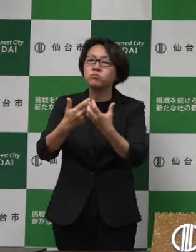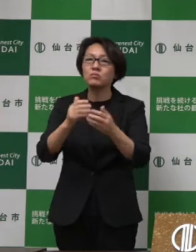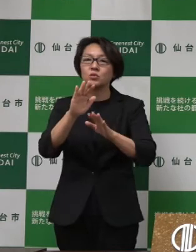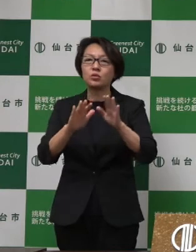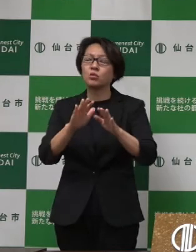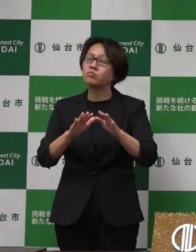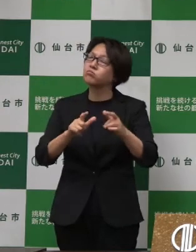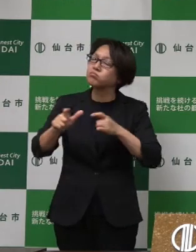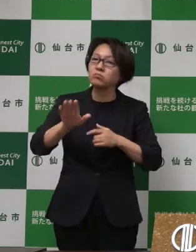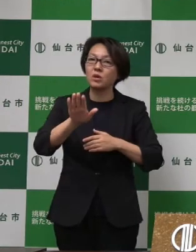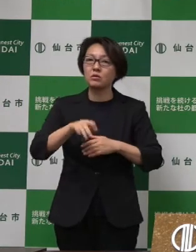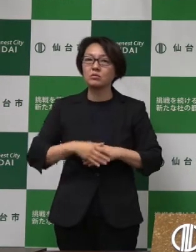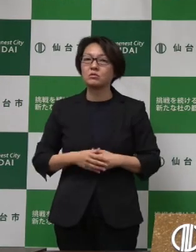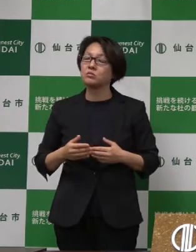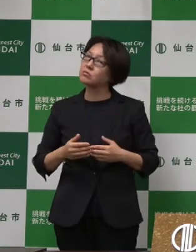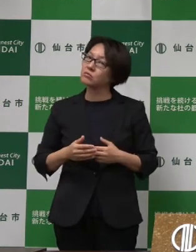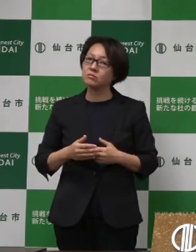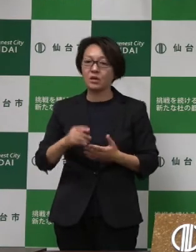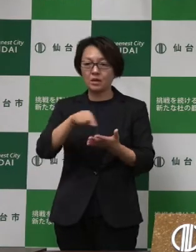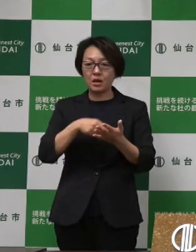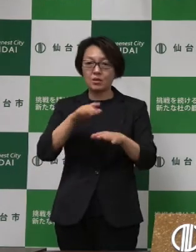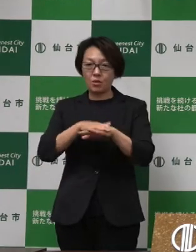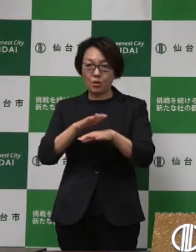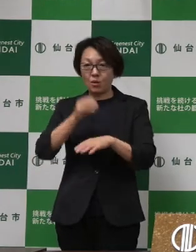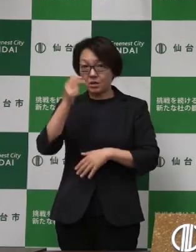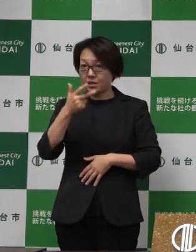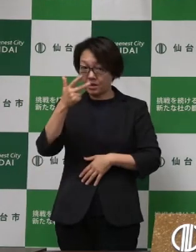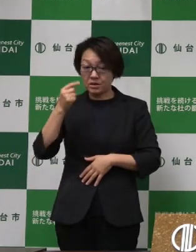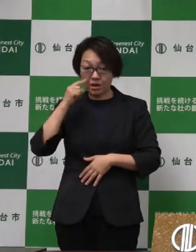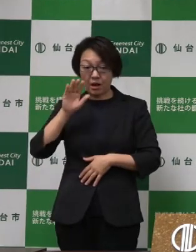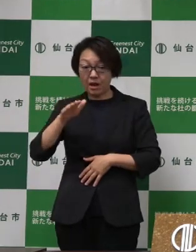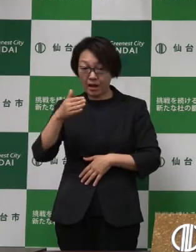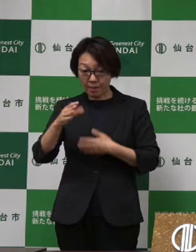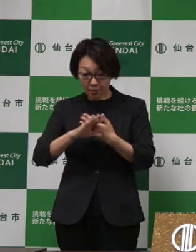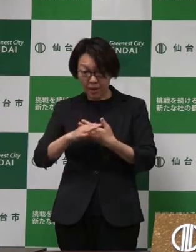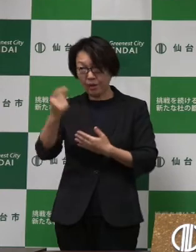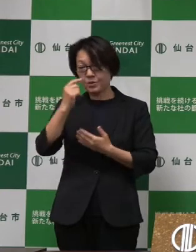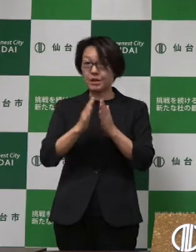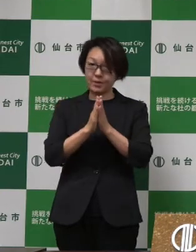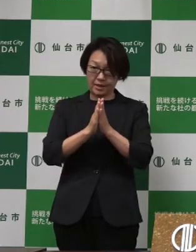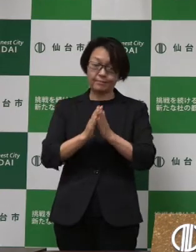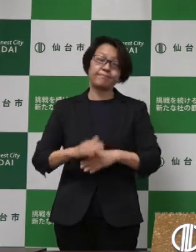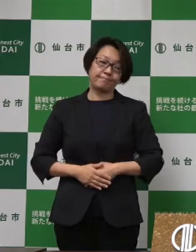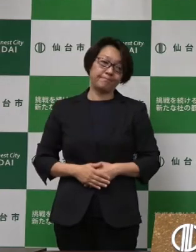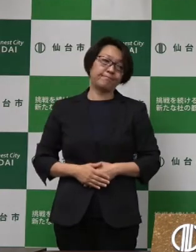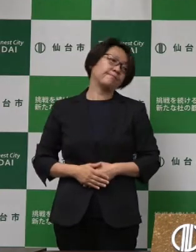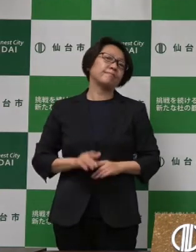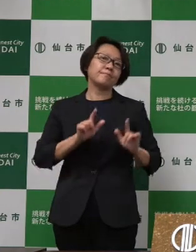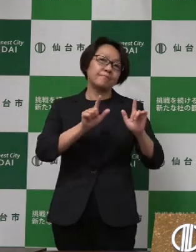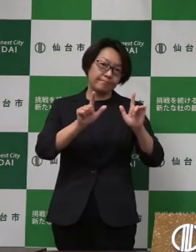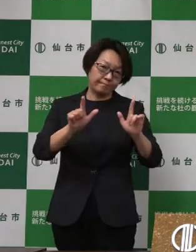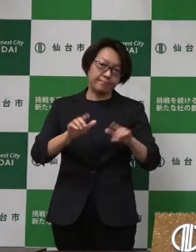か打開策というか、そのまあ仙台市として考えていることがあれば教えていただきたい。よろしくお願いします。 これ